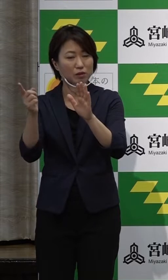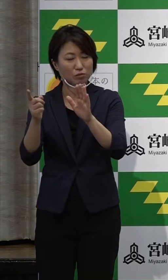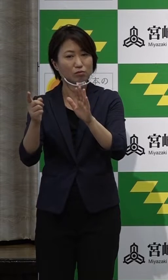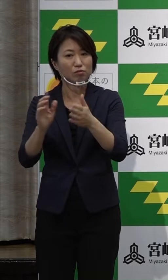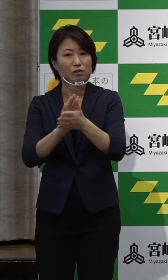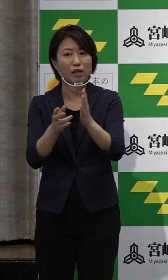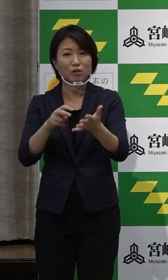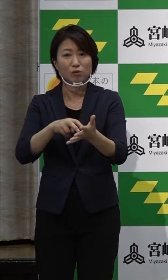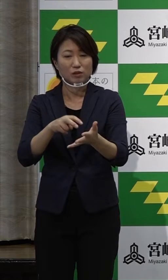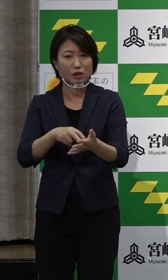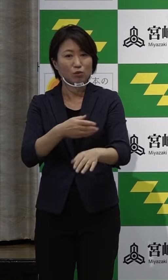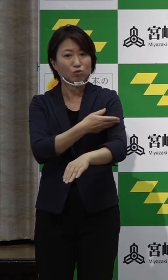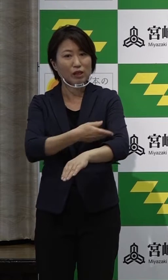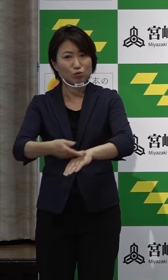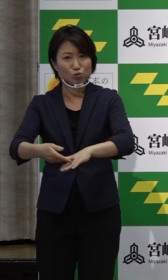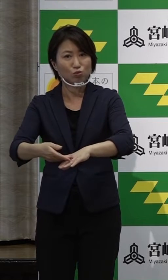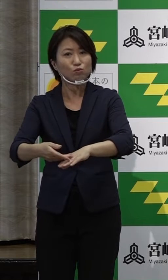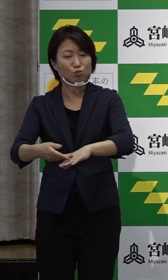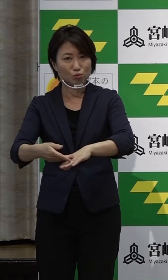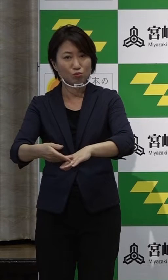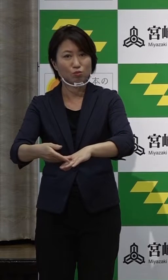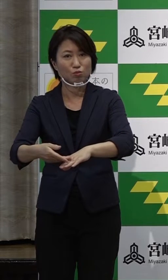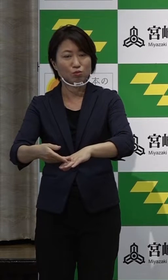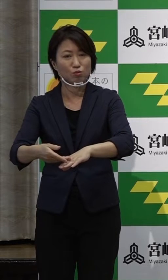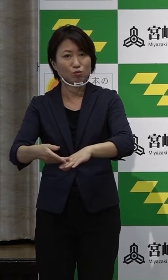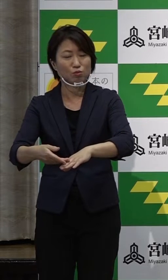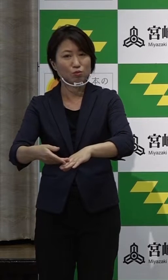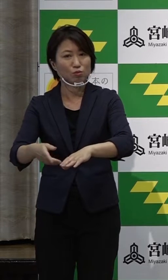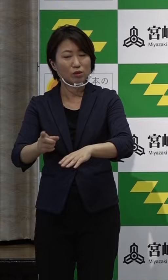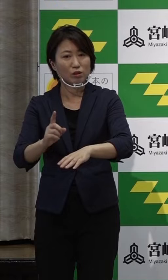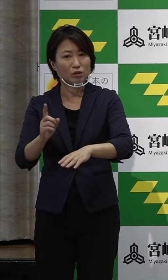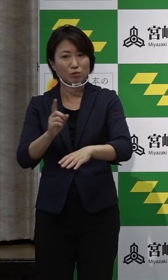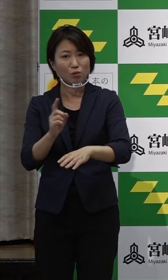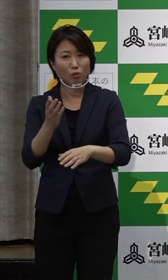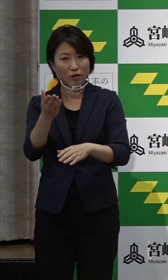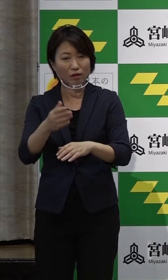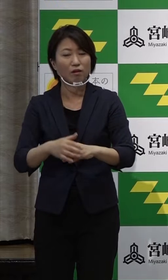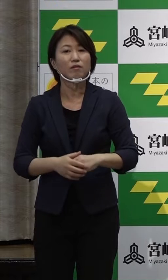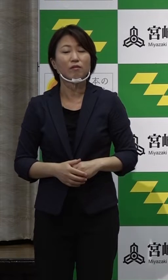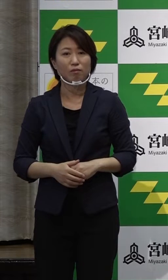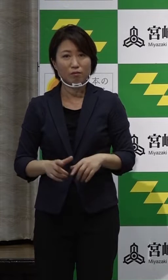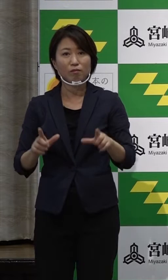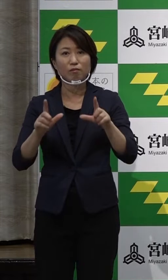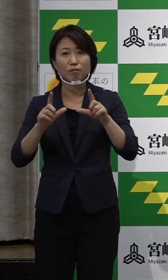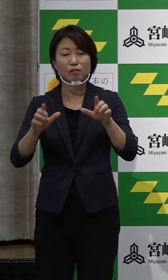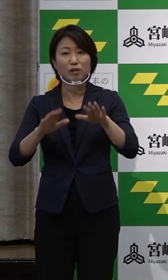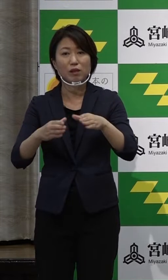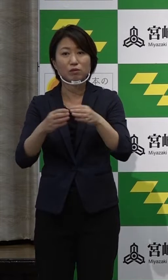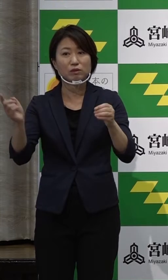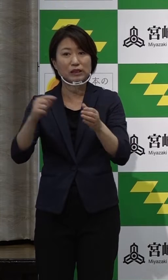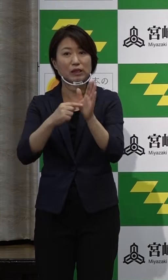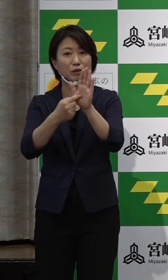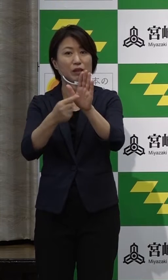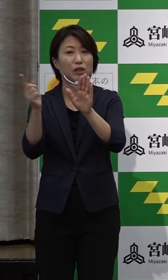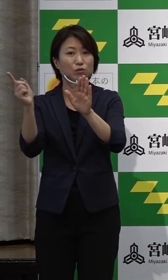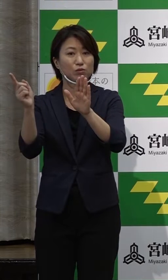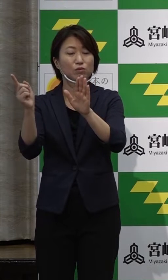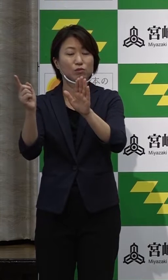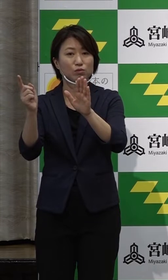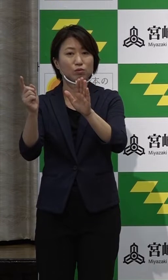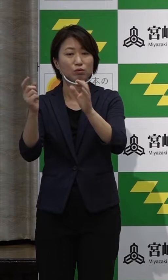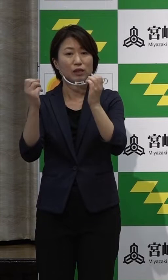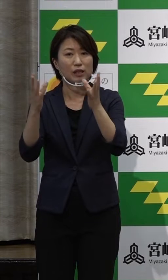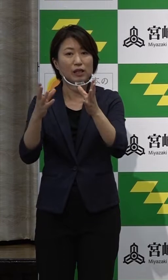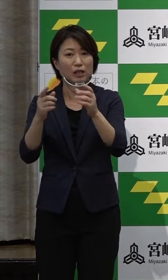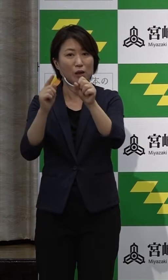ケジュールと踏まえてどのような動きになりそうでしょうか。 そうですね、今示された国のその新たな目